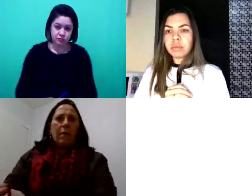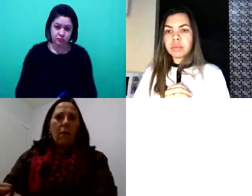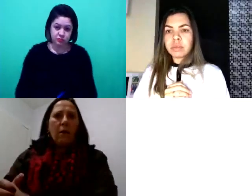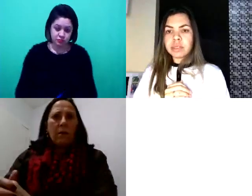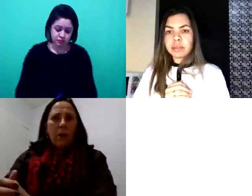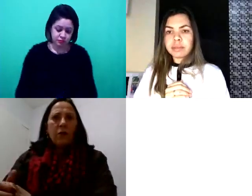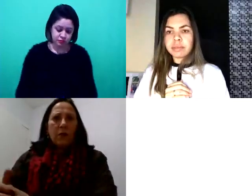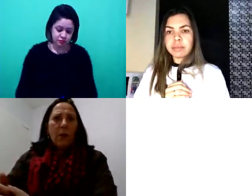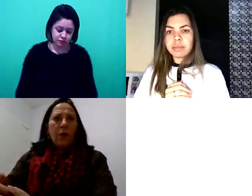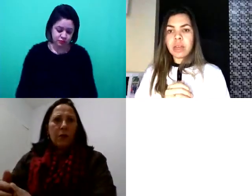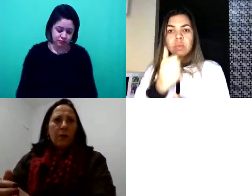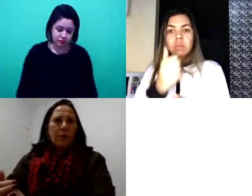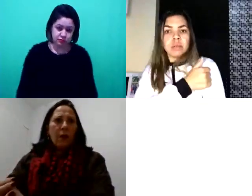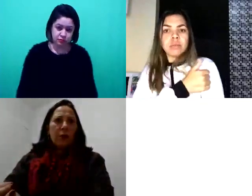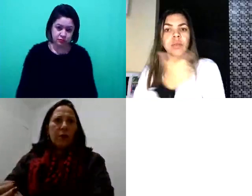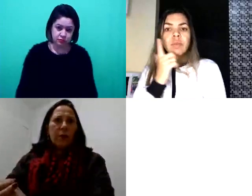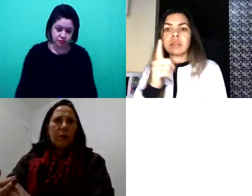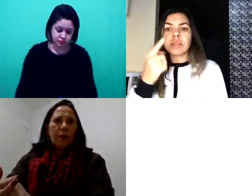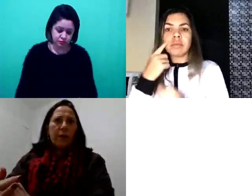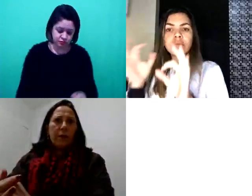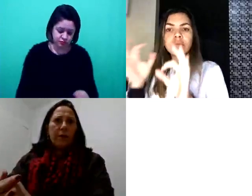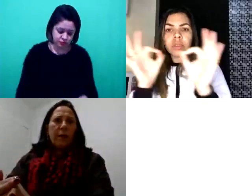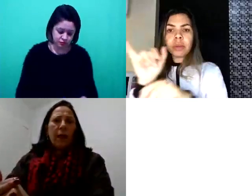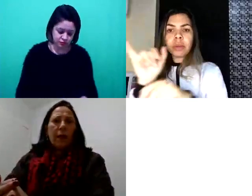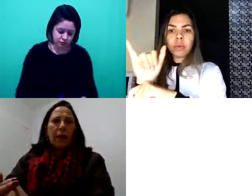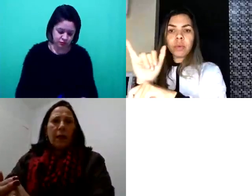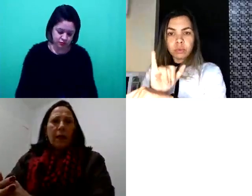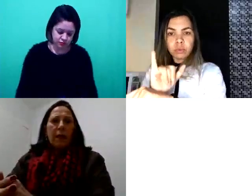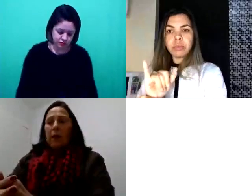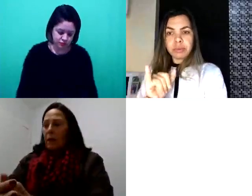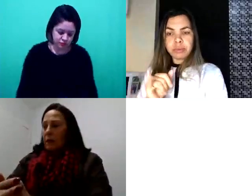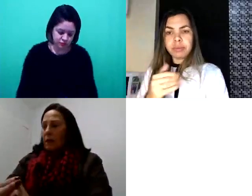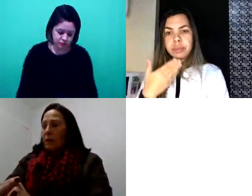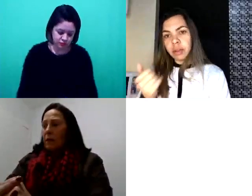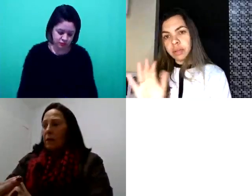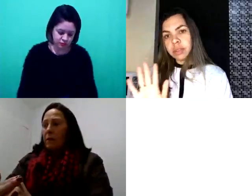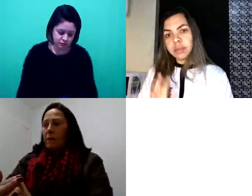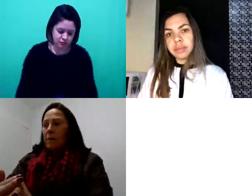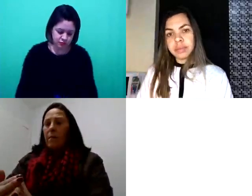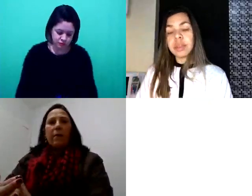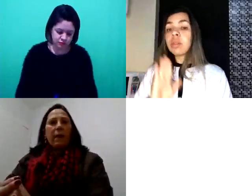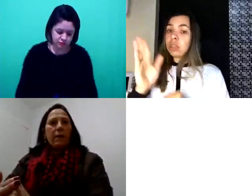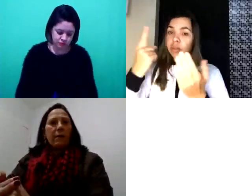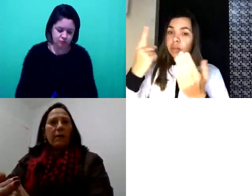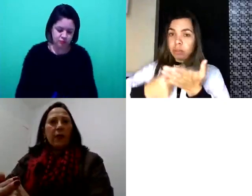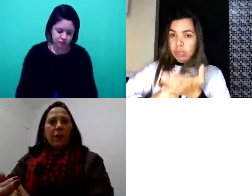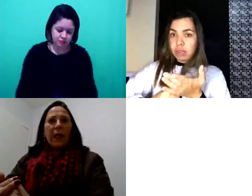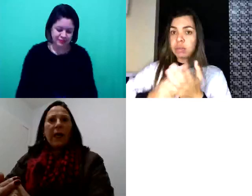certo? Ótimo, Melhor ótimo, daí, tá? ótimo. Beleza, então. Então tá agendado, já passo a agenda para vocês. Beijos. Beijo,